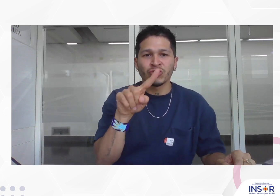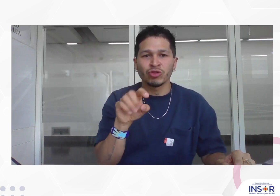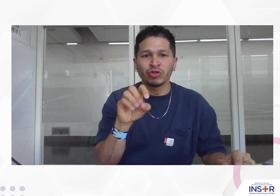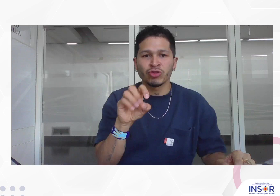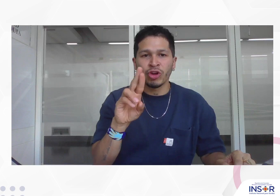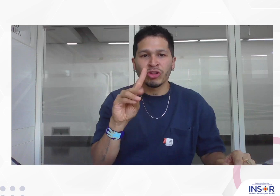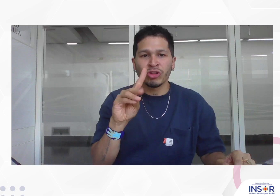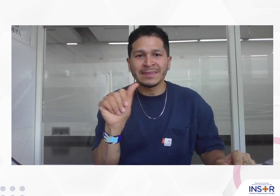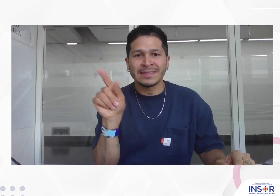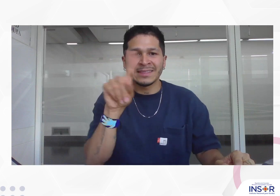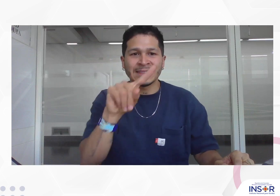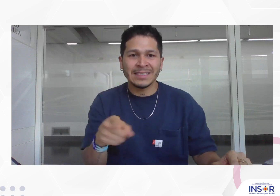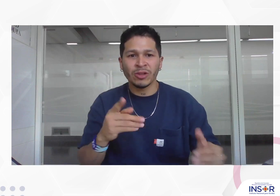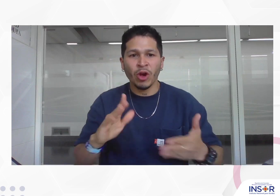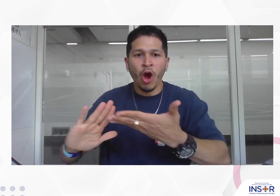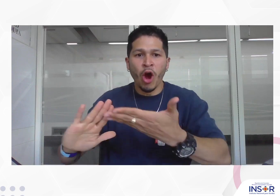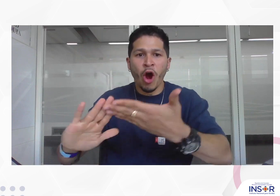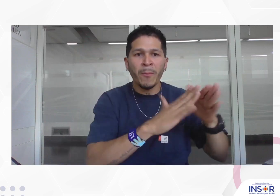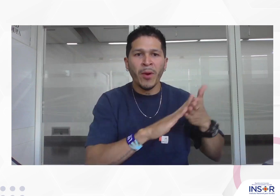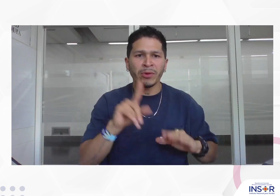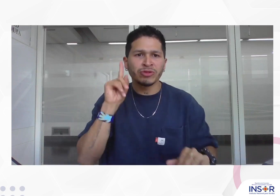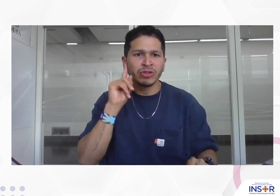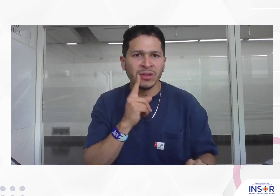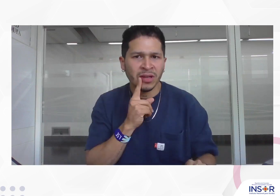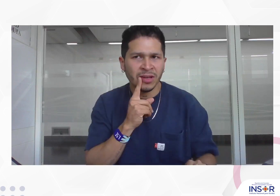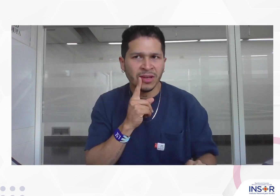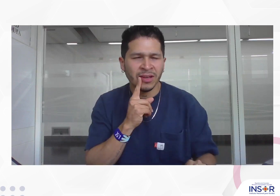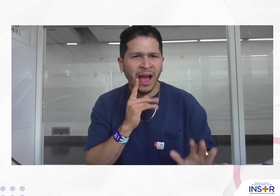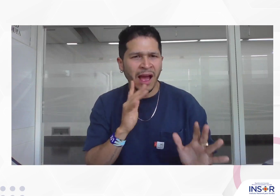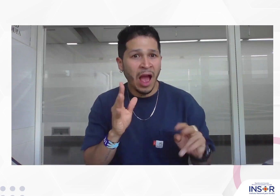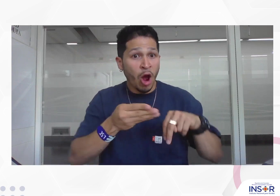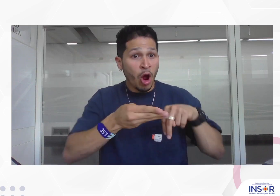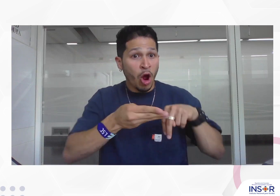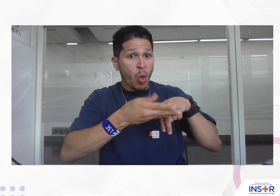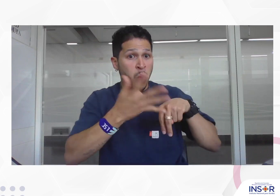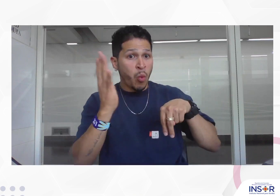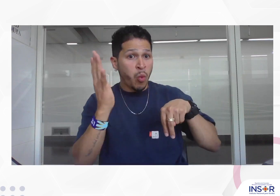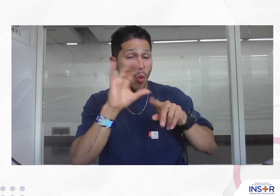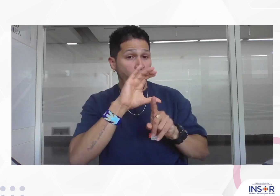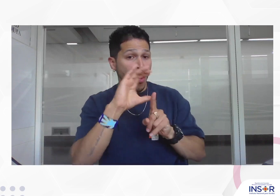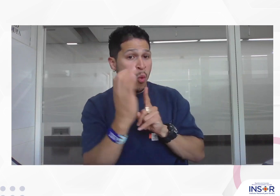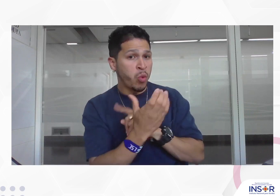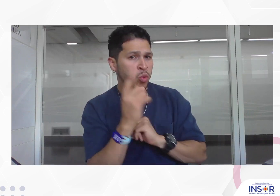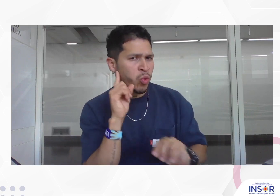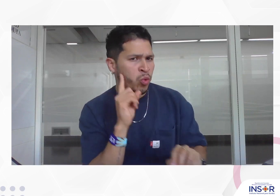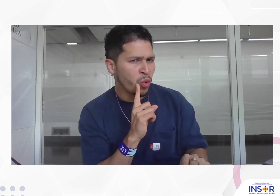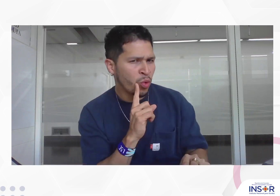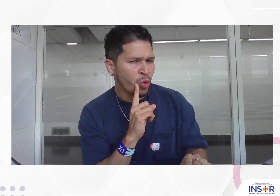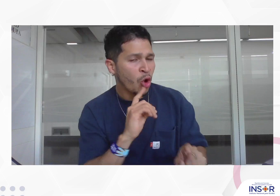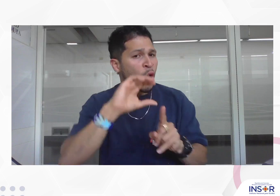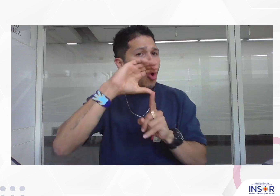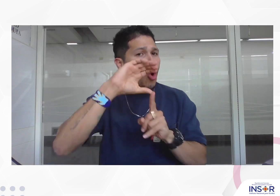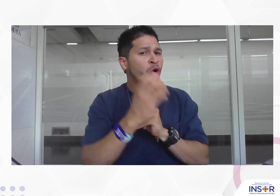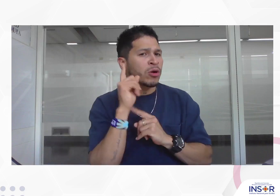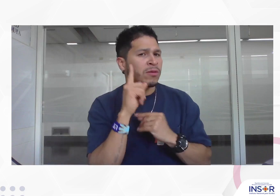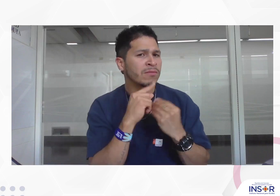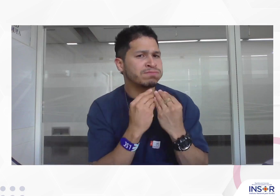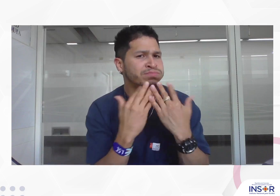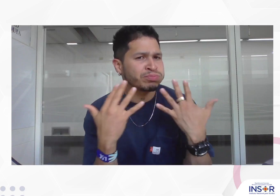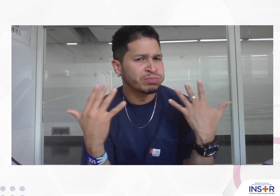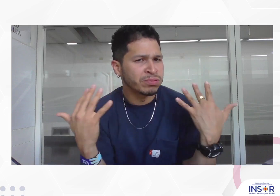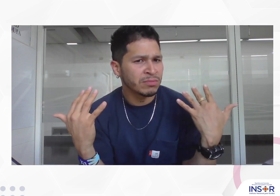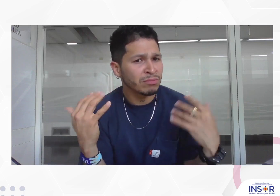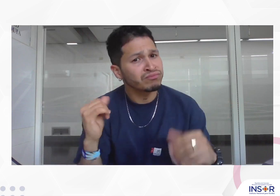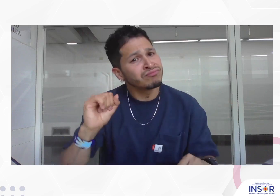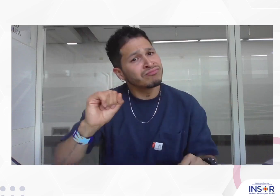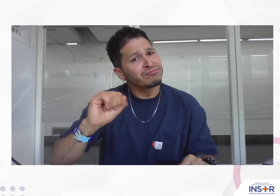pero debemos hablar más de comunidades sordas, ¿no? Entendiendo esa diversidad